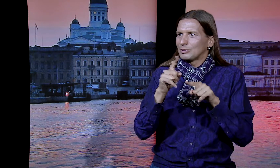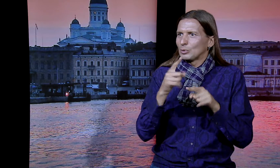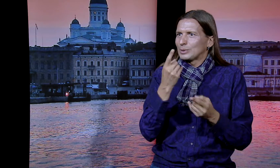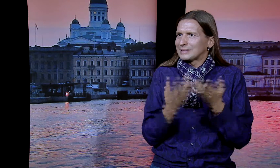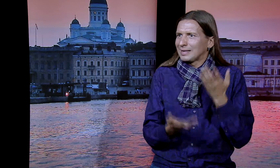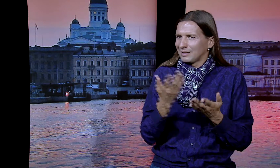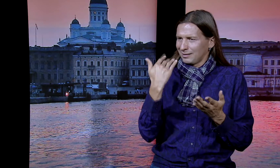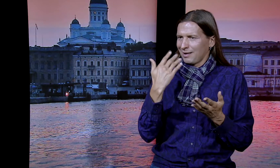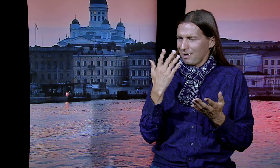pintapuolisesti.